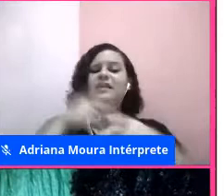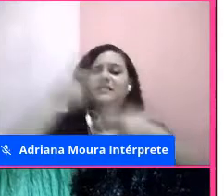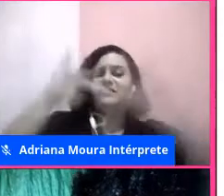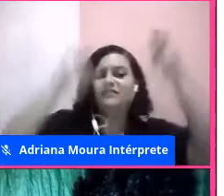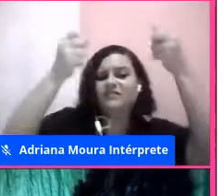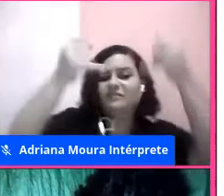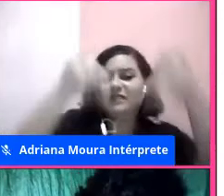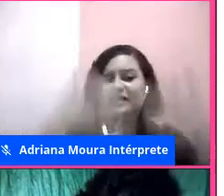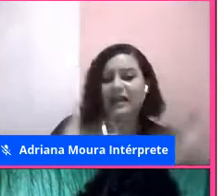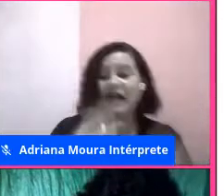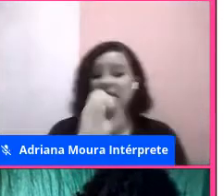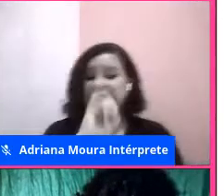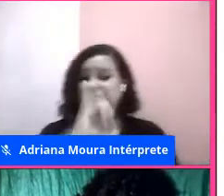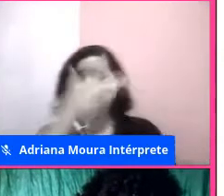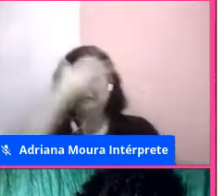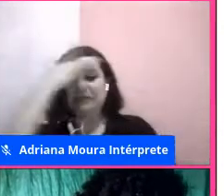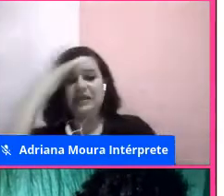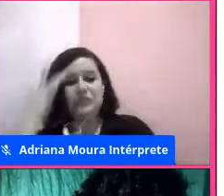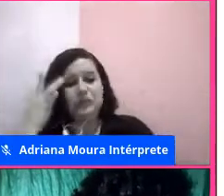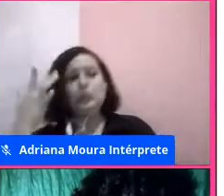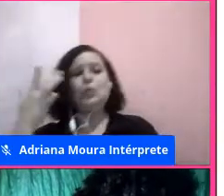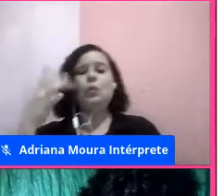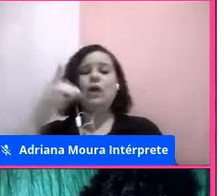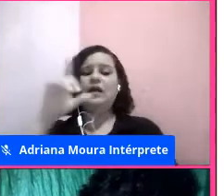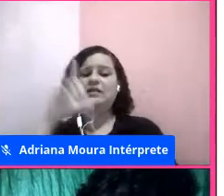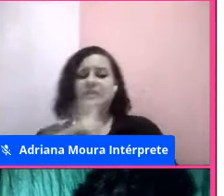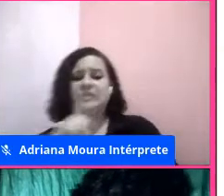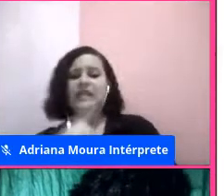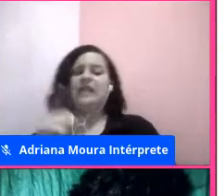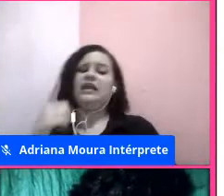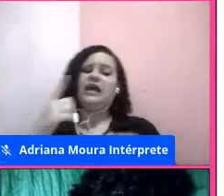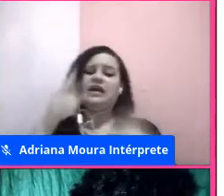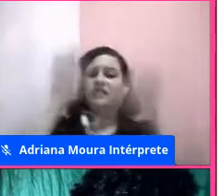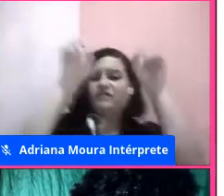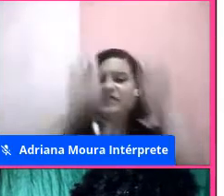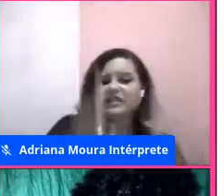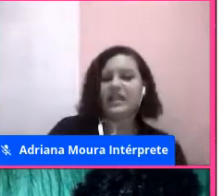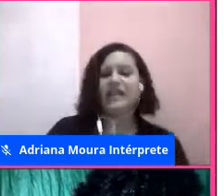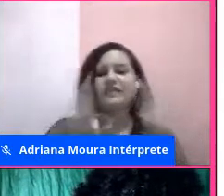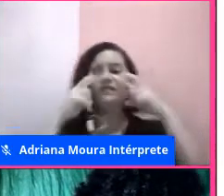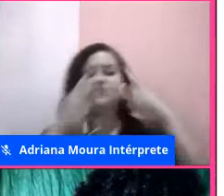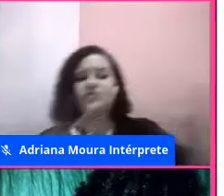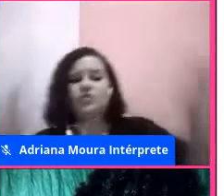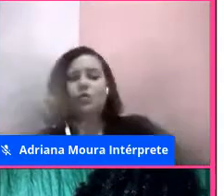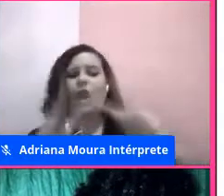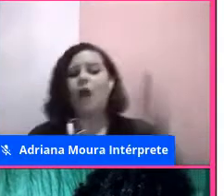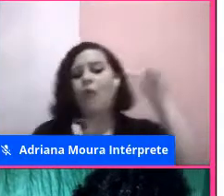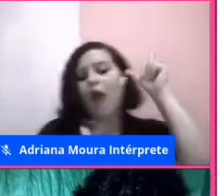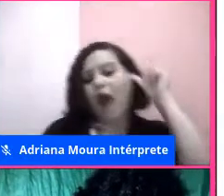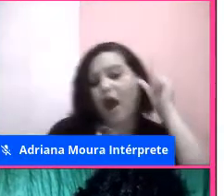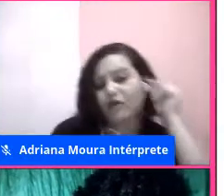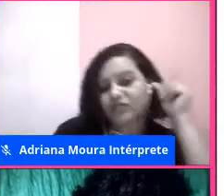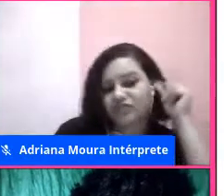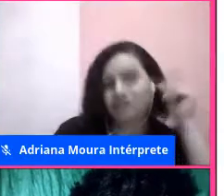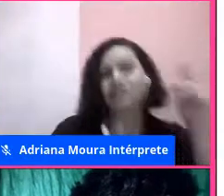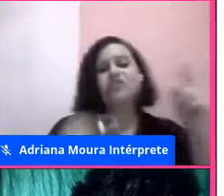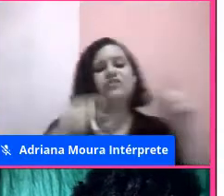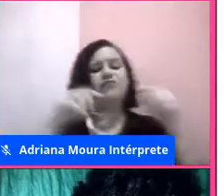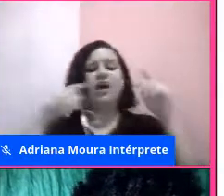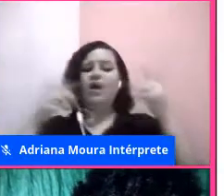visual, auditiva, motora, física, então, podendo ser cadeira de roda,